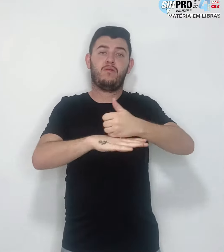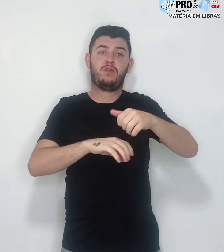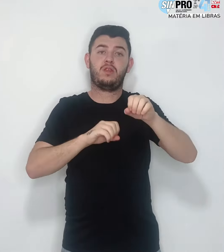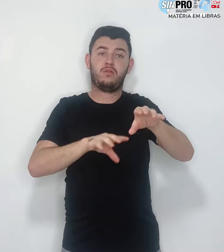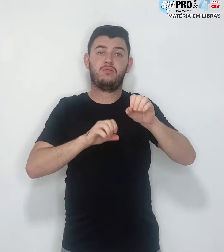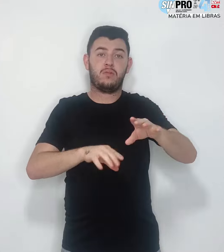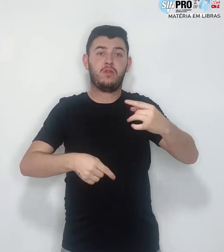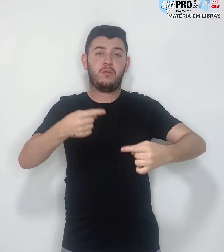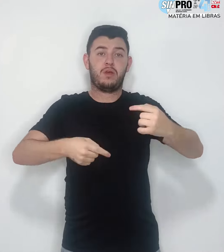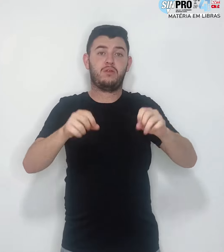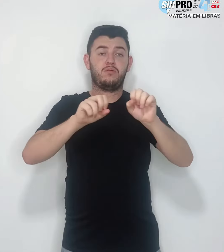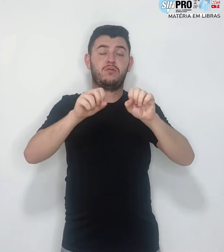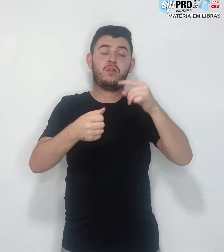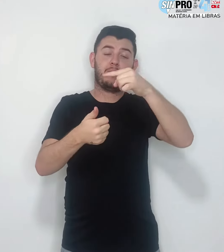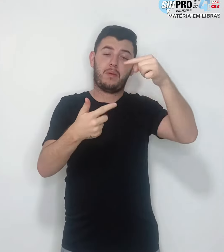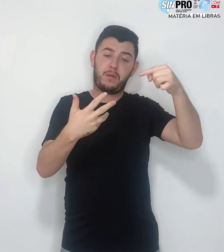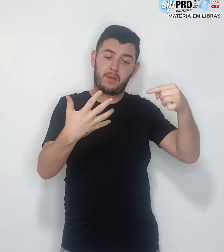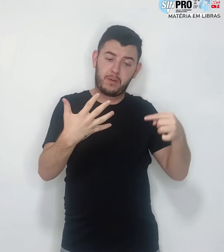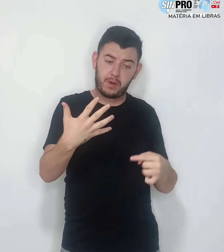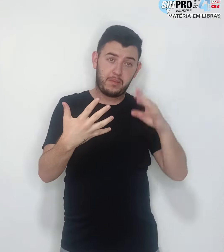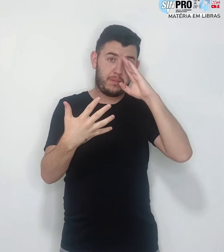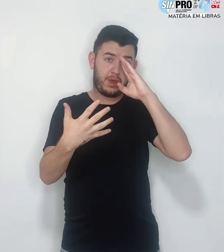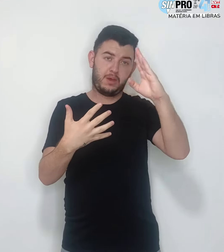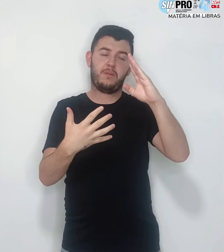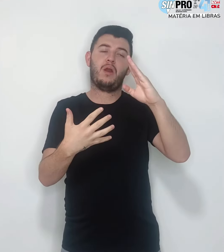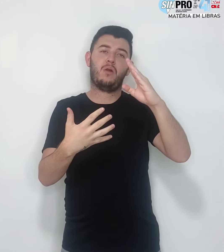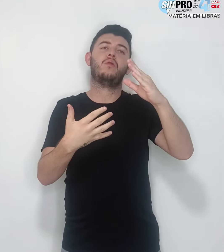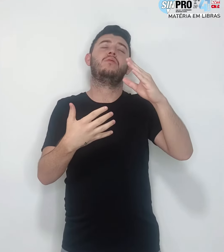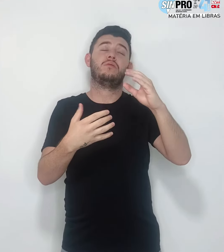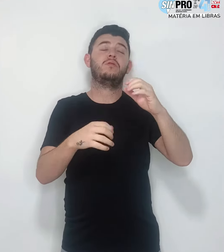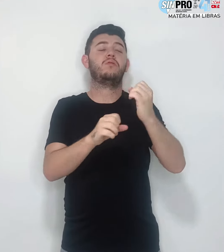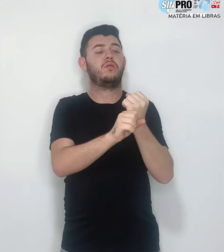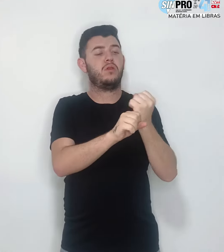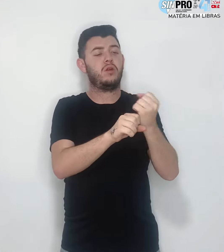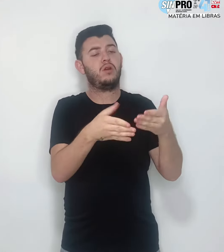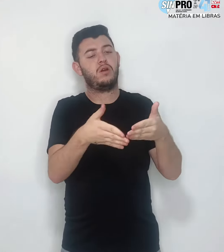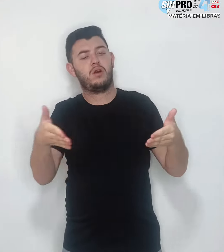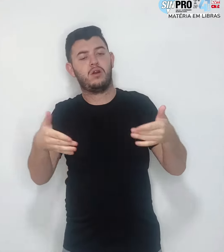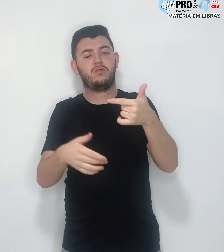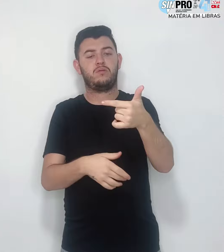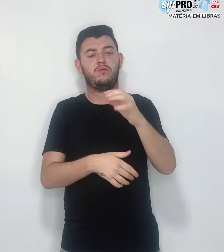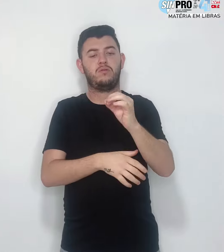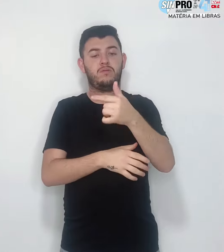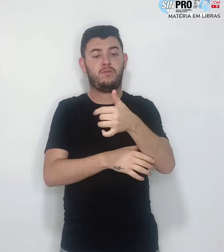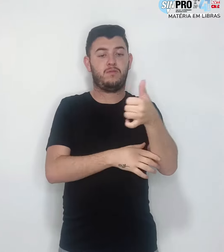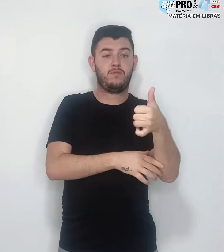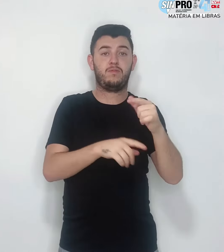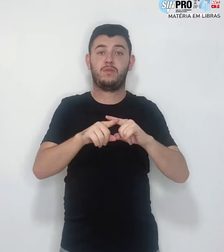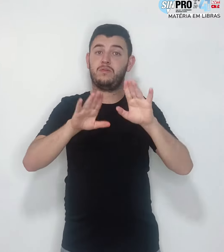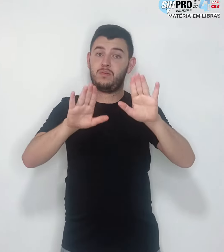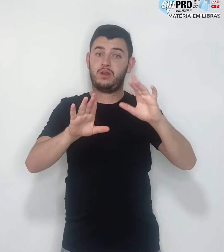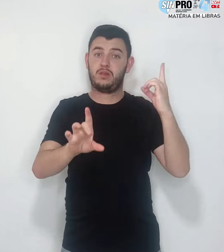comporão a pauta emergencial para este período. No encontro, a diretoria colegiada do